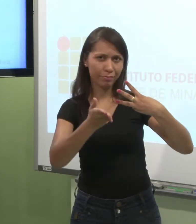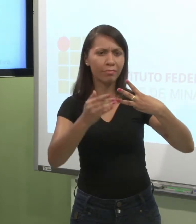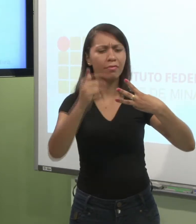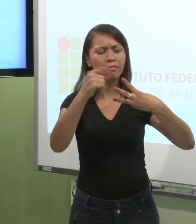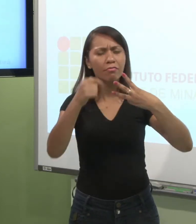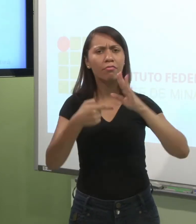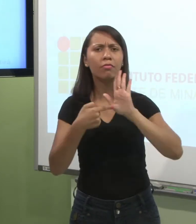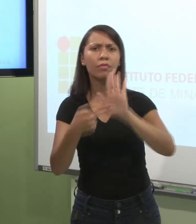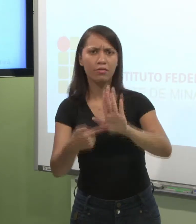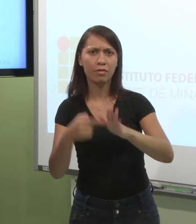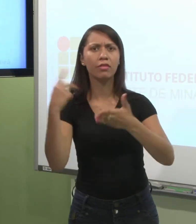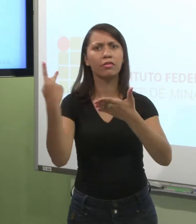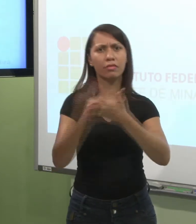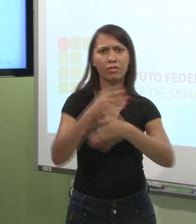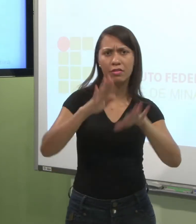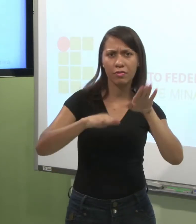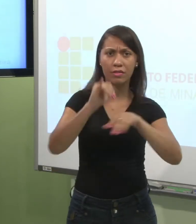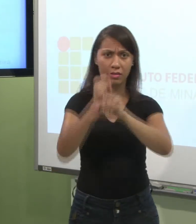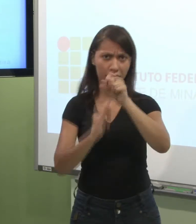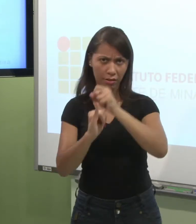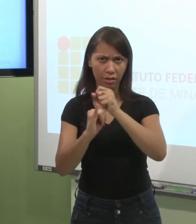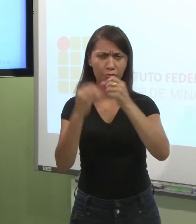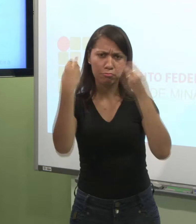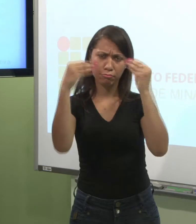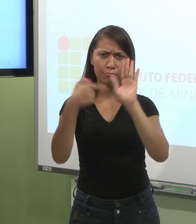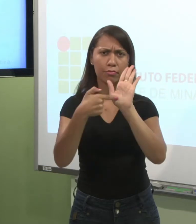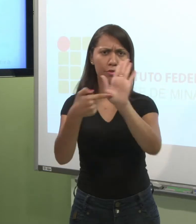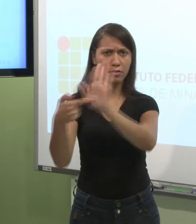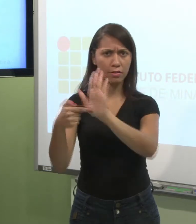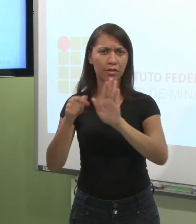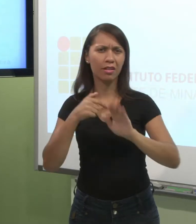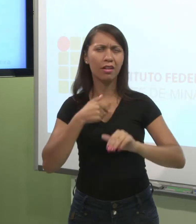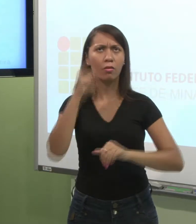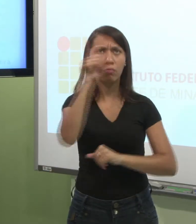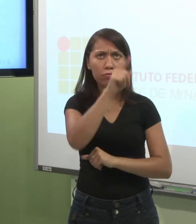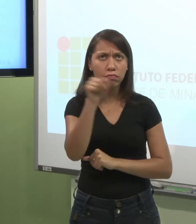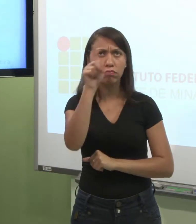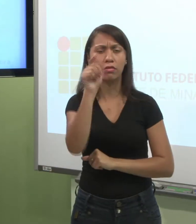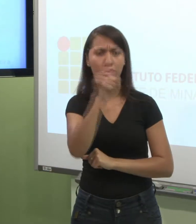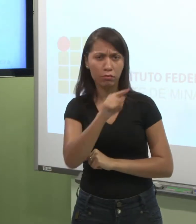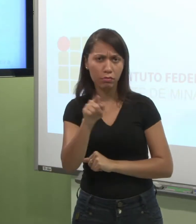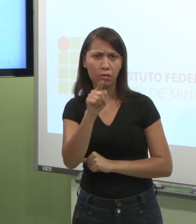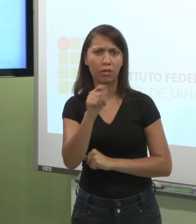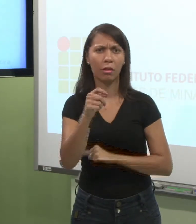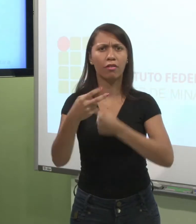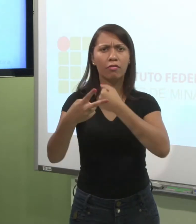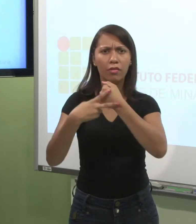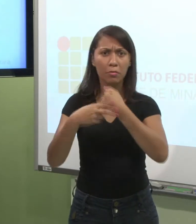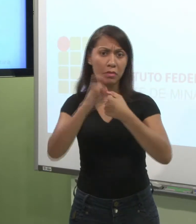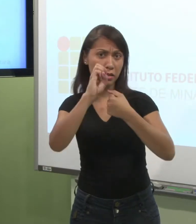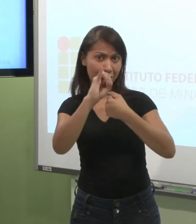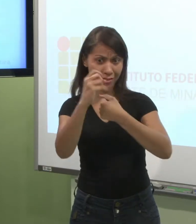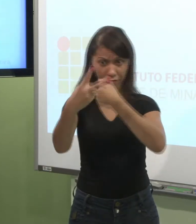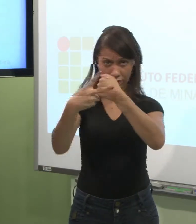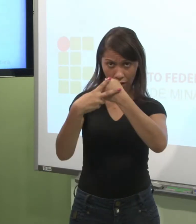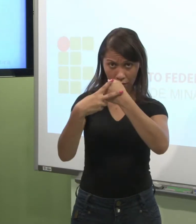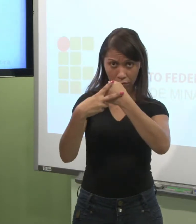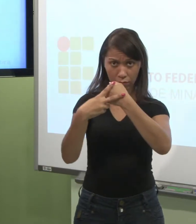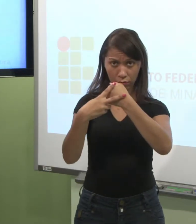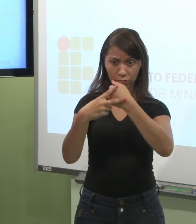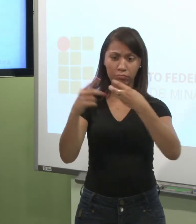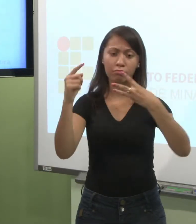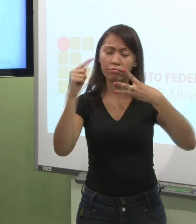dessas motivacionais que encontramos pela internet. Vou circular 1 ou 2 verbos e vocês terão que pensar rápido se os verbos estão